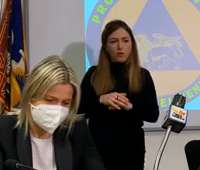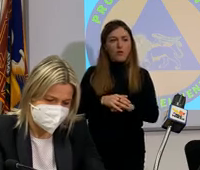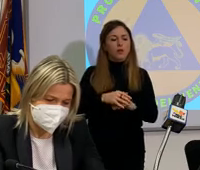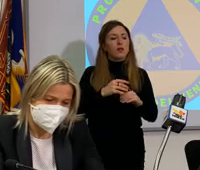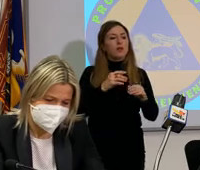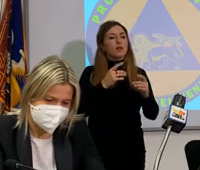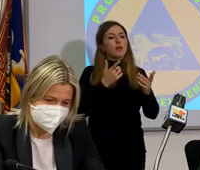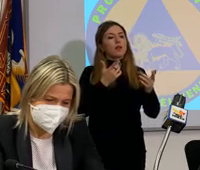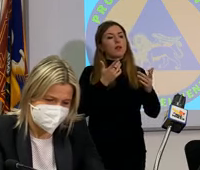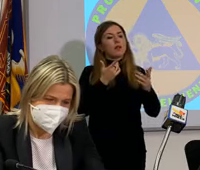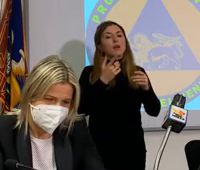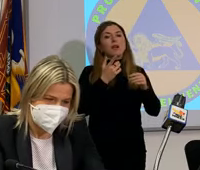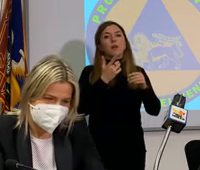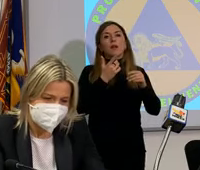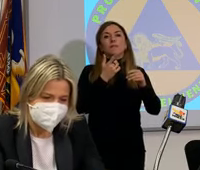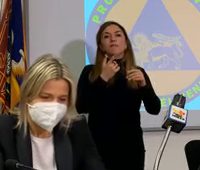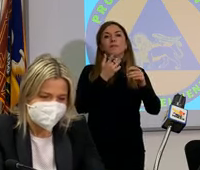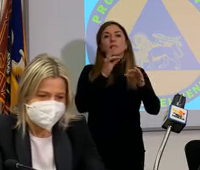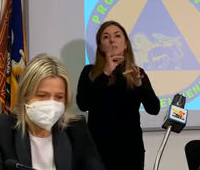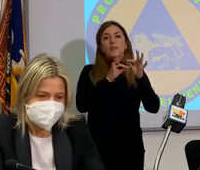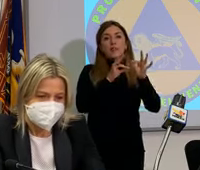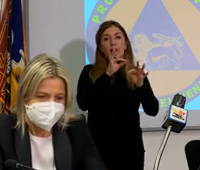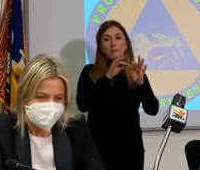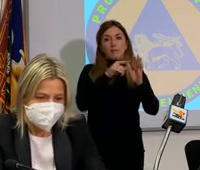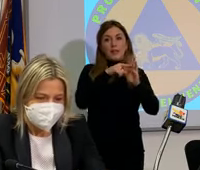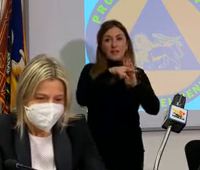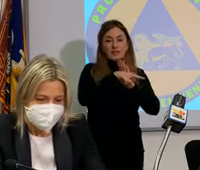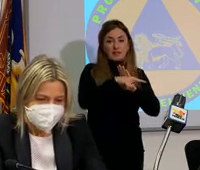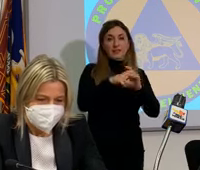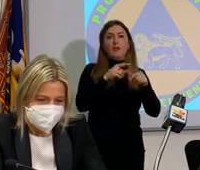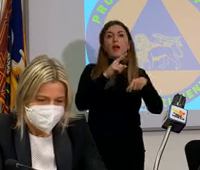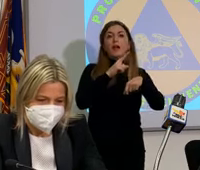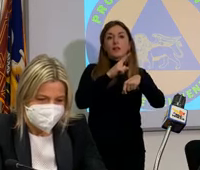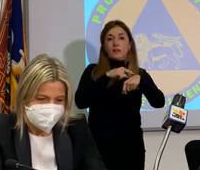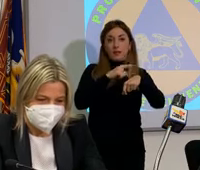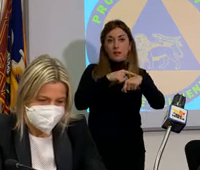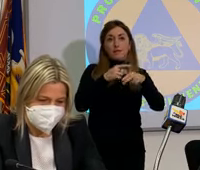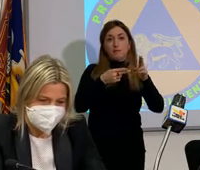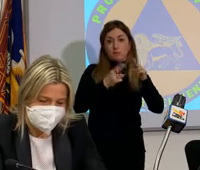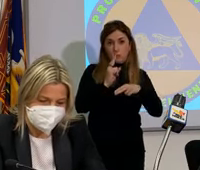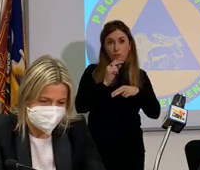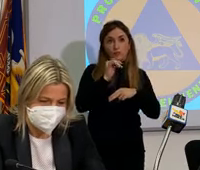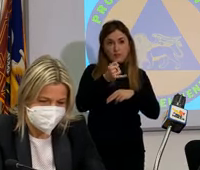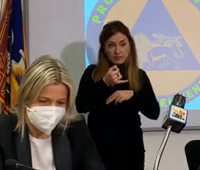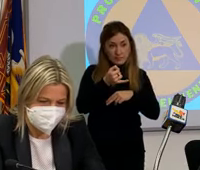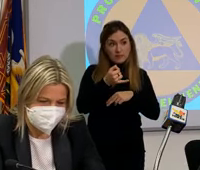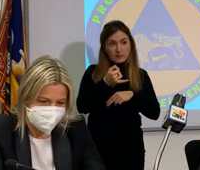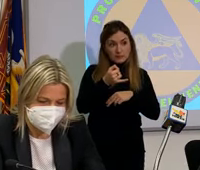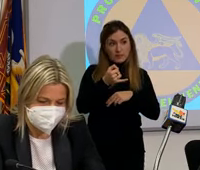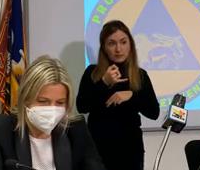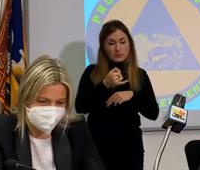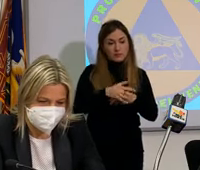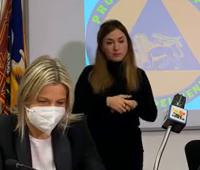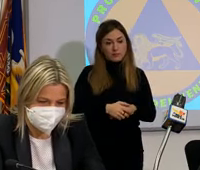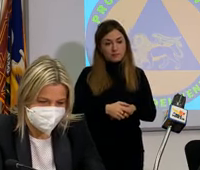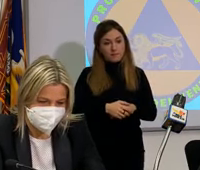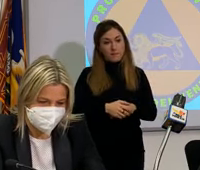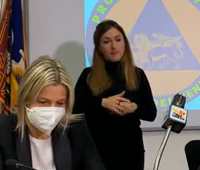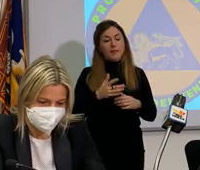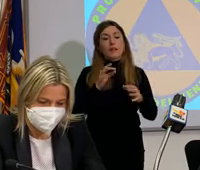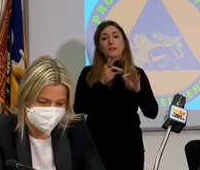terapia invasiva dura più a lungo cioè abbiamo un periodo di sovraffollamento e